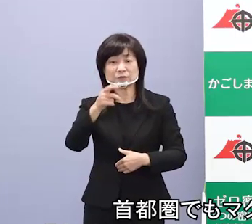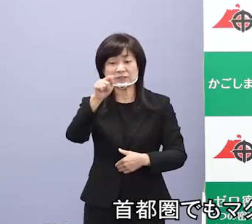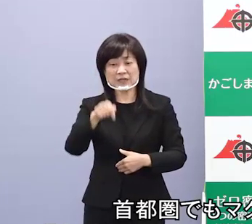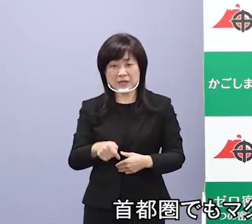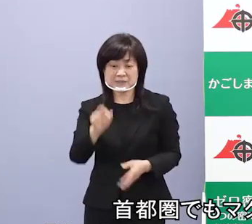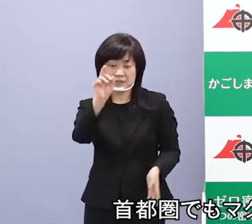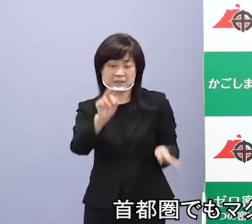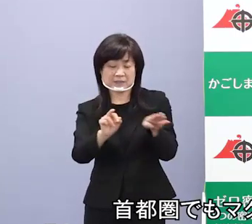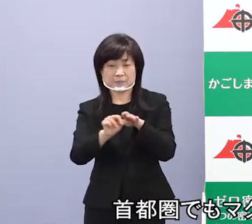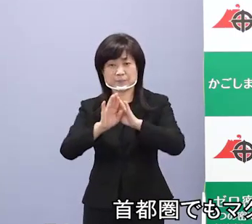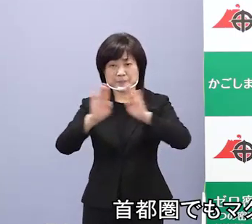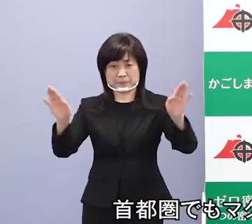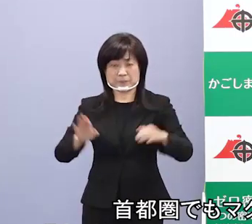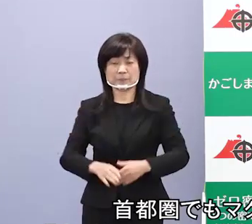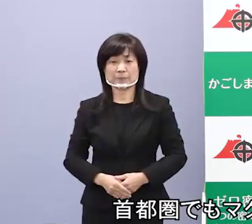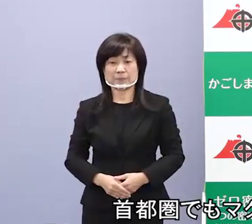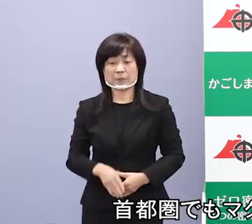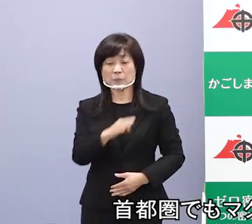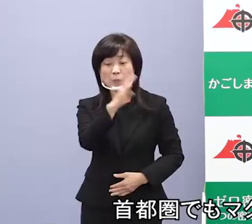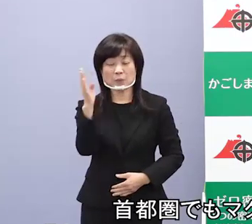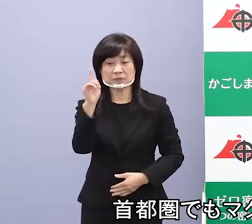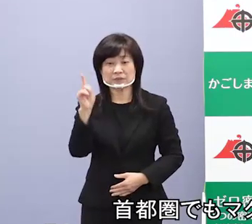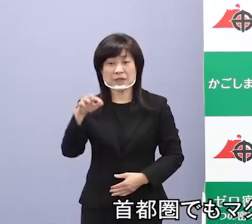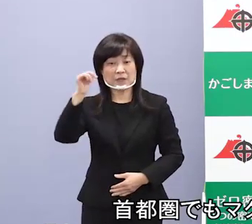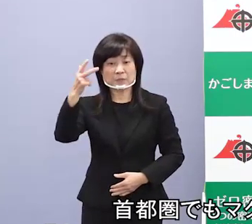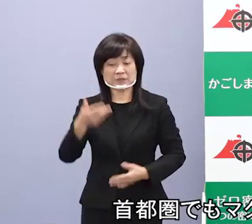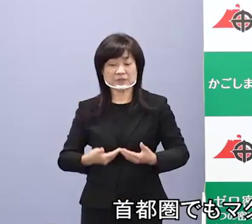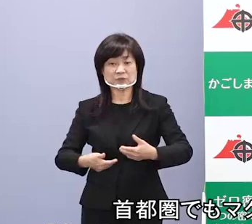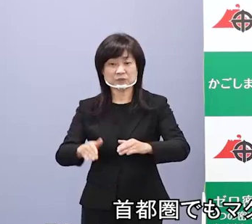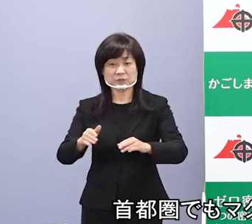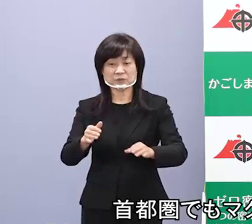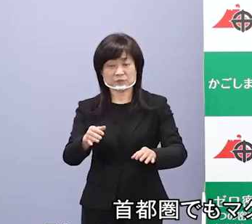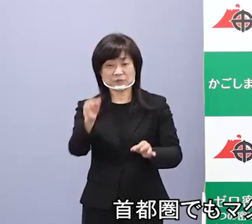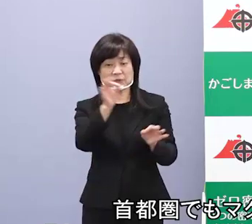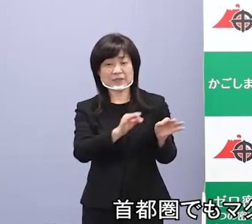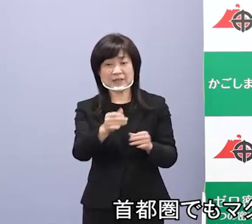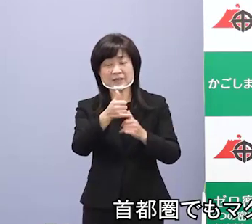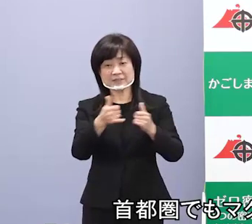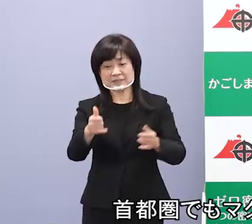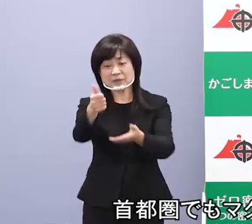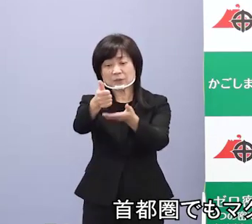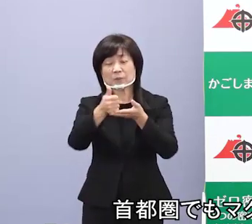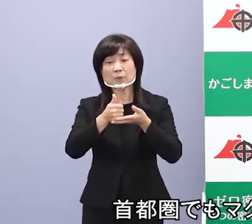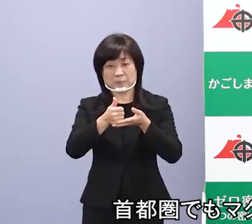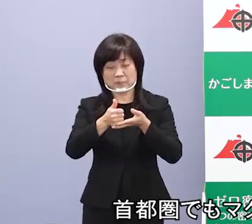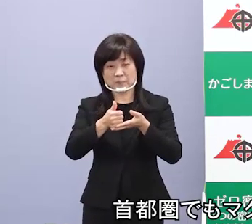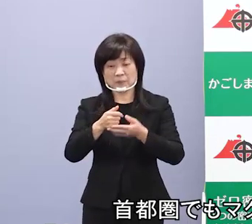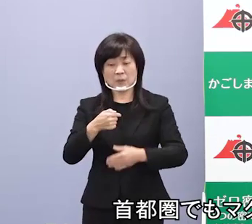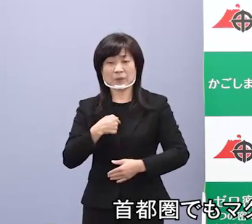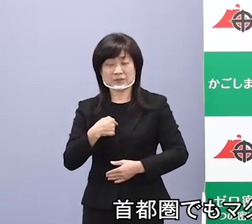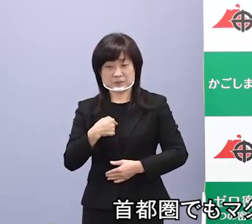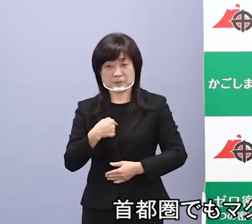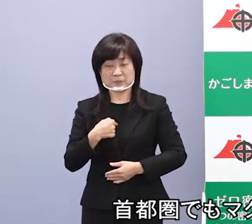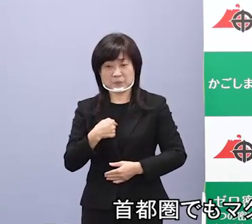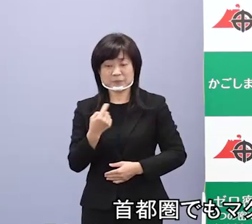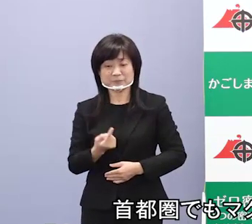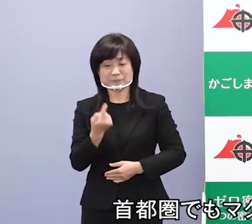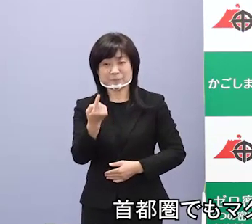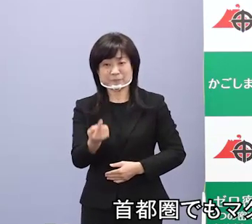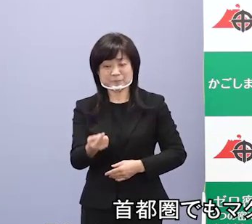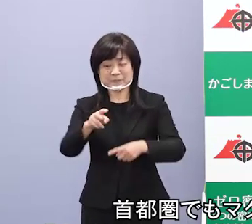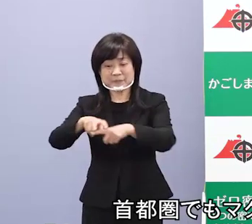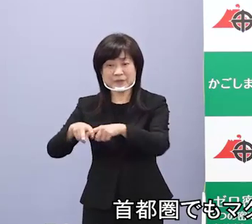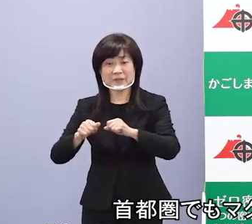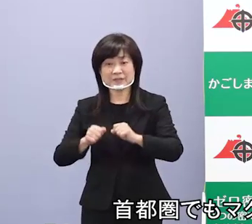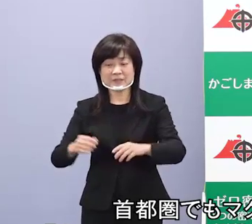します。当日は本市出身の経営者等をゲストにお迎えし、私も登壇してトークセッ